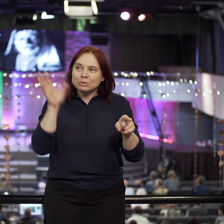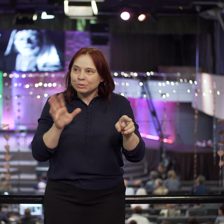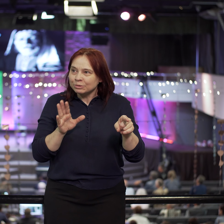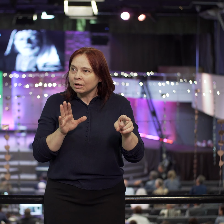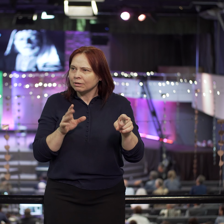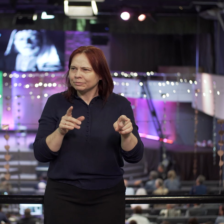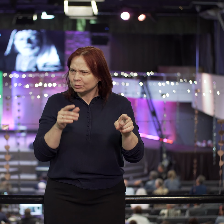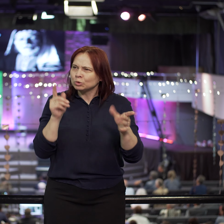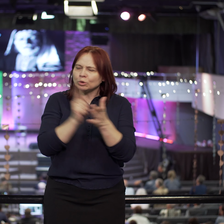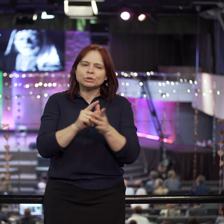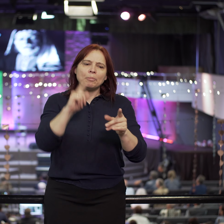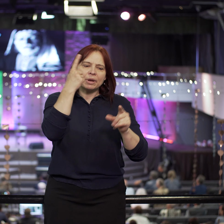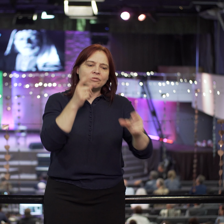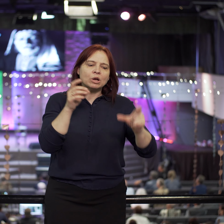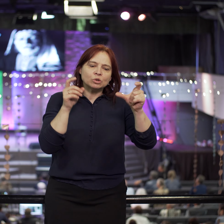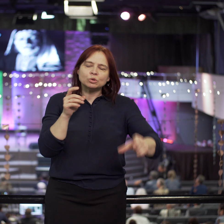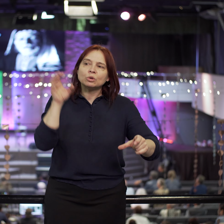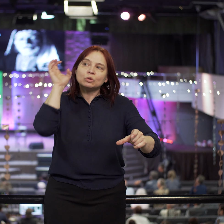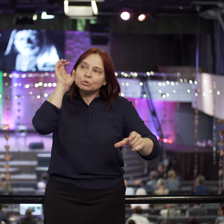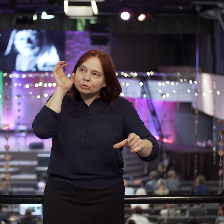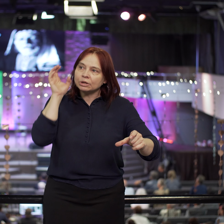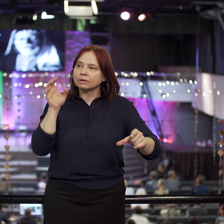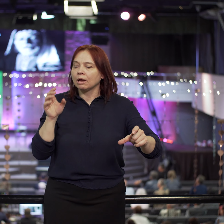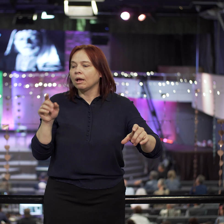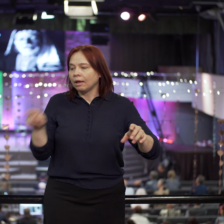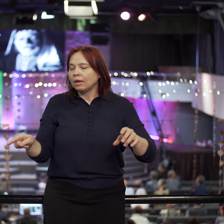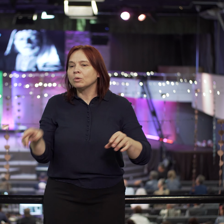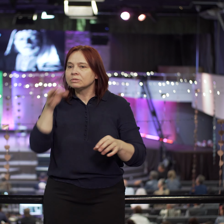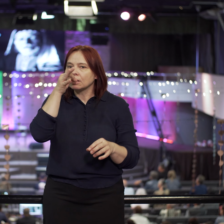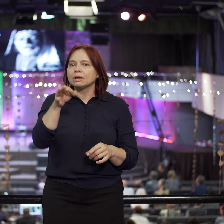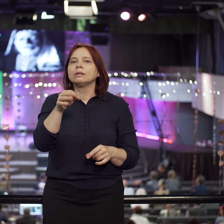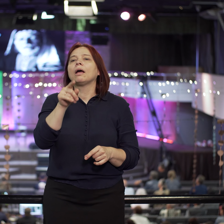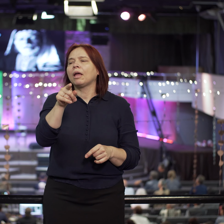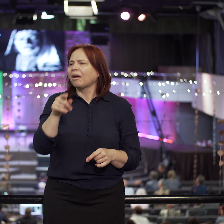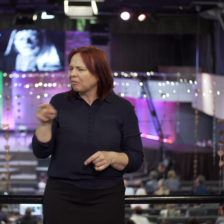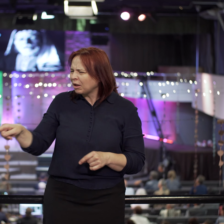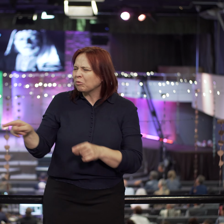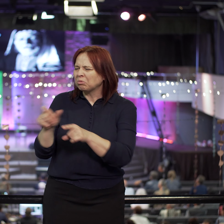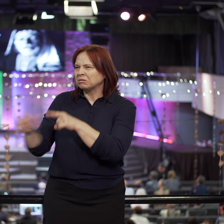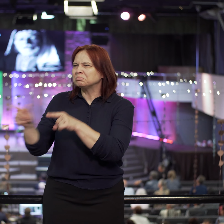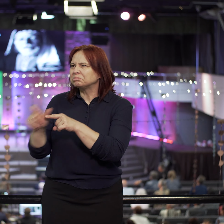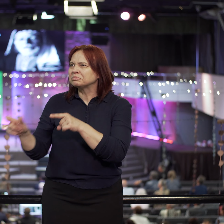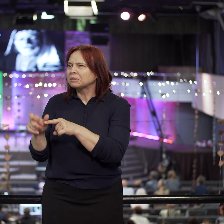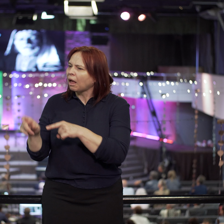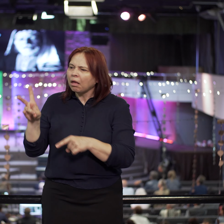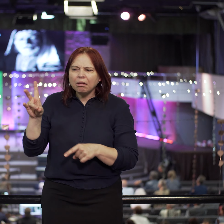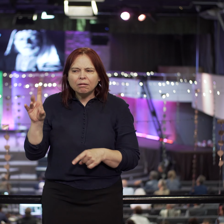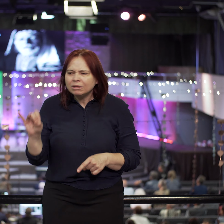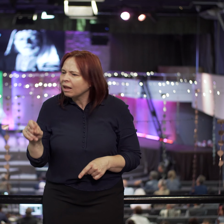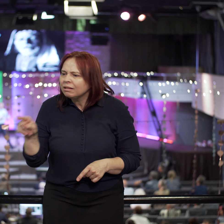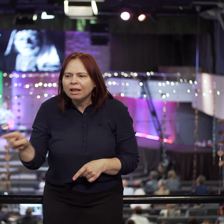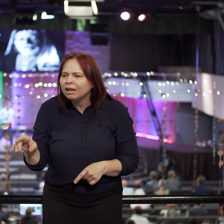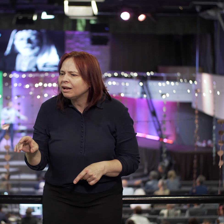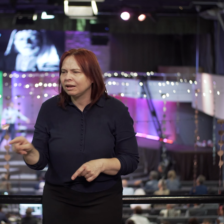на той стороне? И когда Христа распяли, вы помните, что сделал Никодим? Он